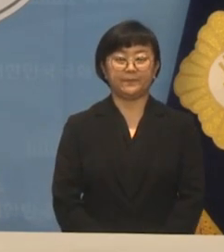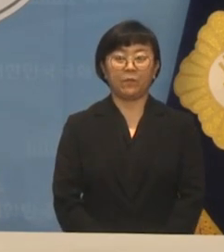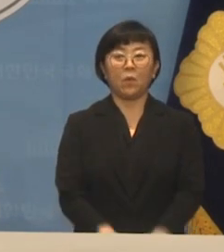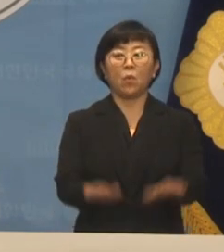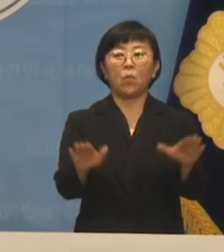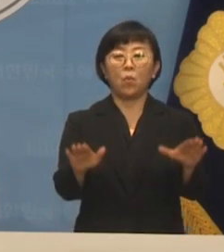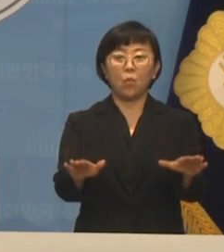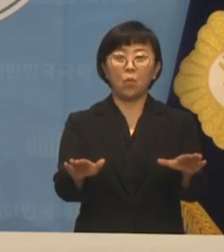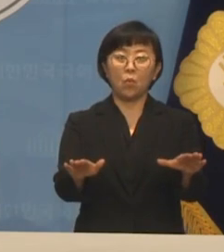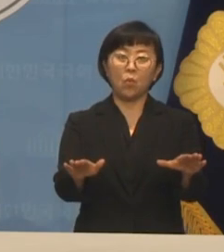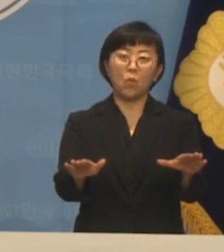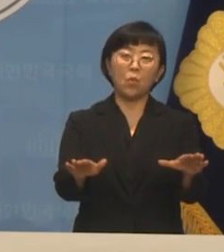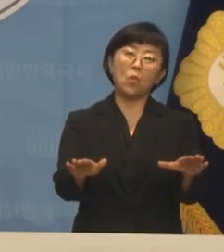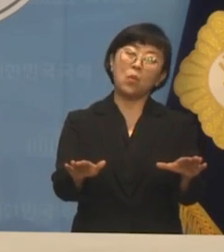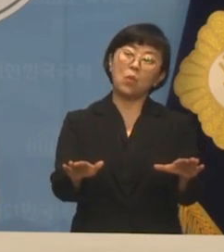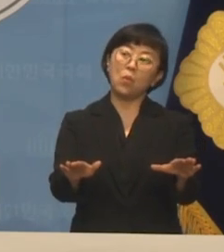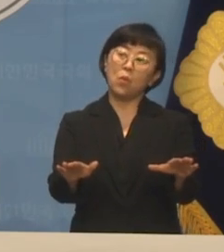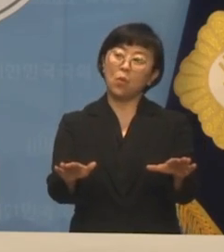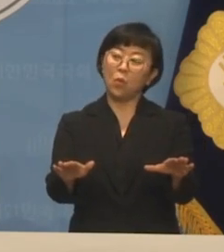오늘은